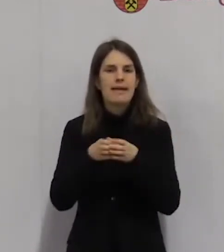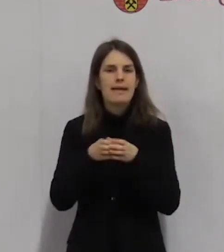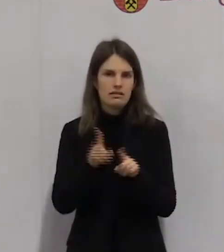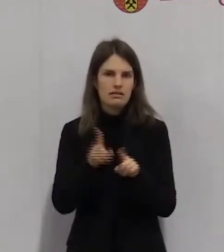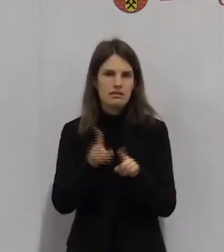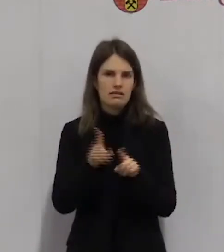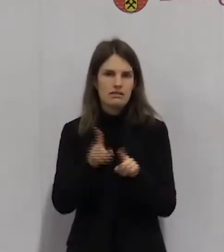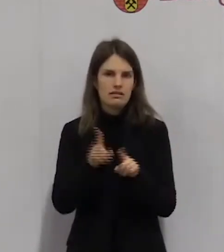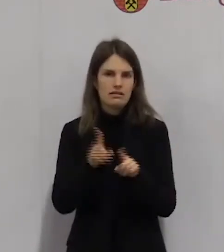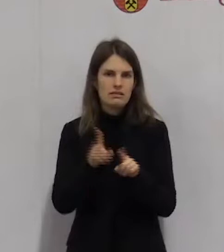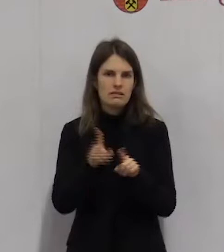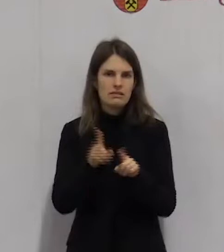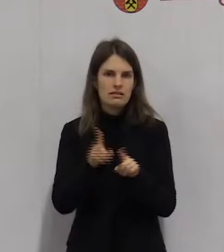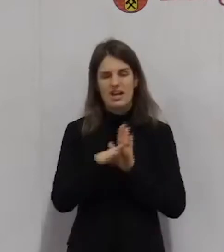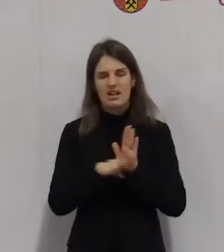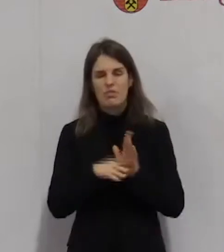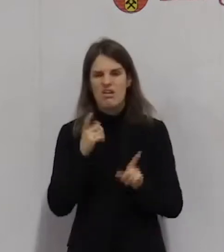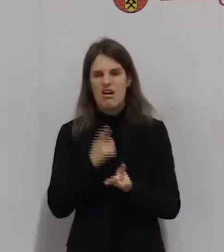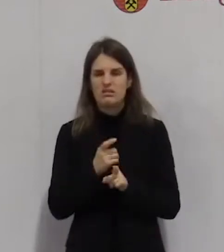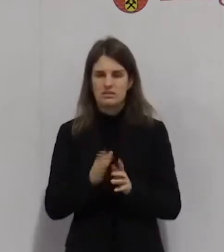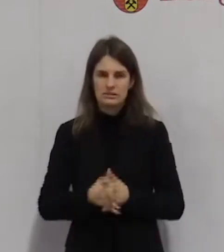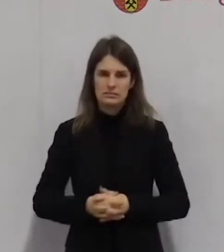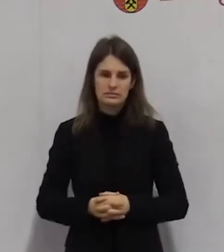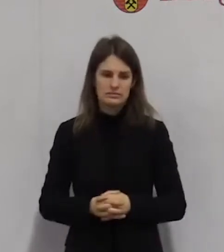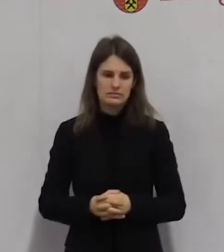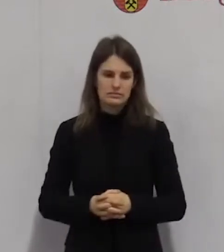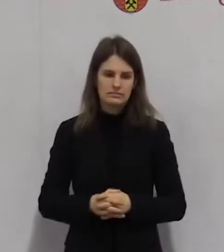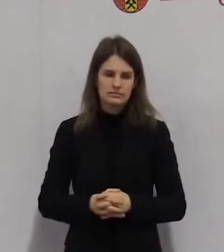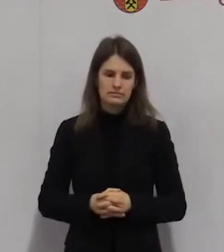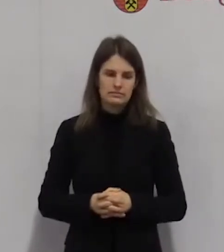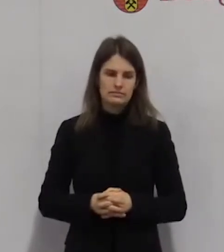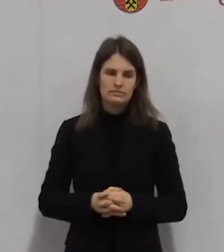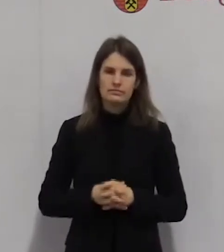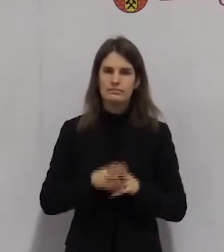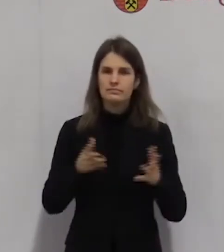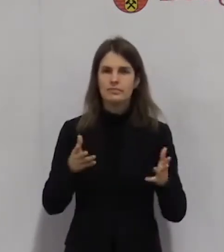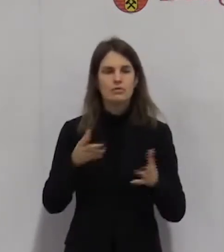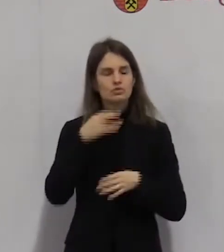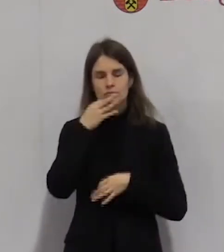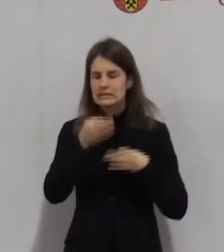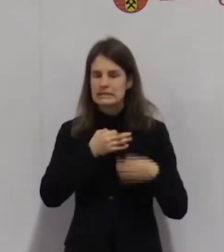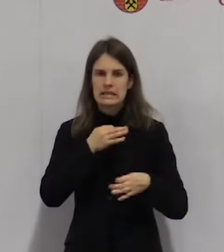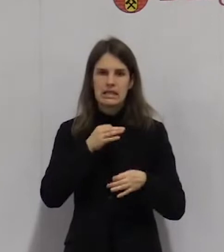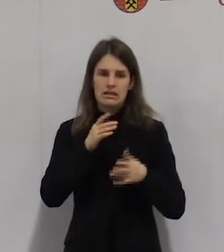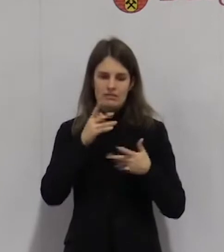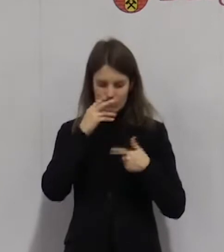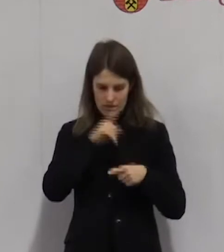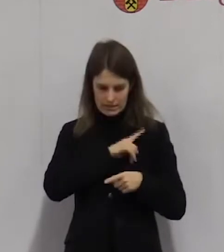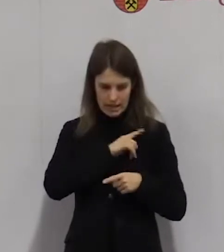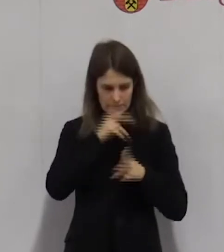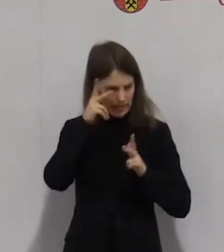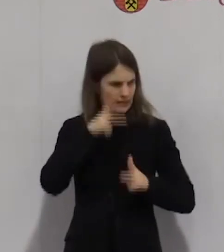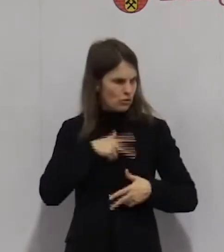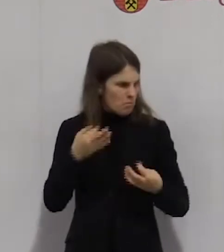sehr einschneidende Regelungen, die die Religionsausübung auch stark betreffen. Und deshalb ist